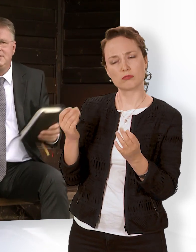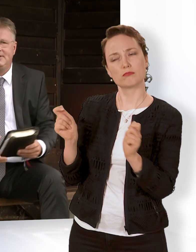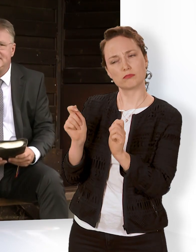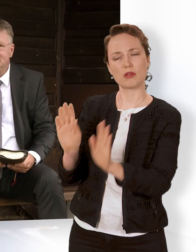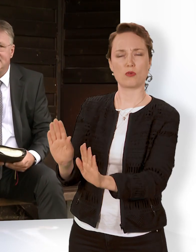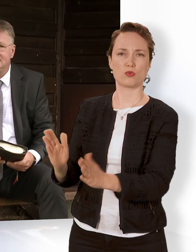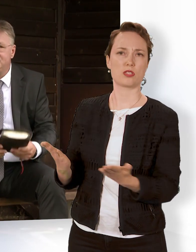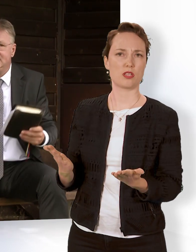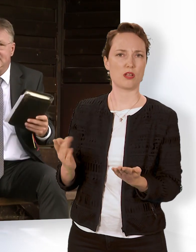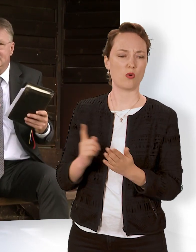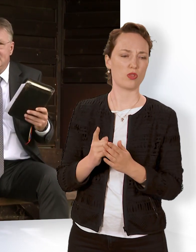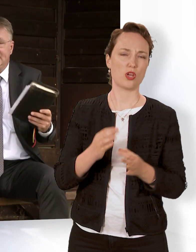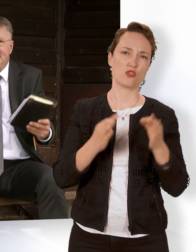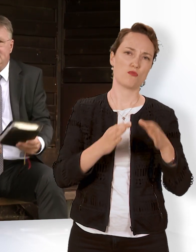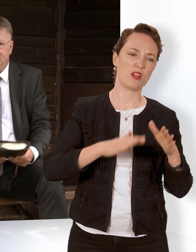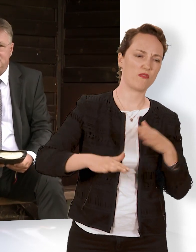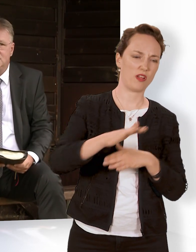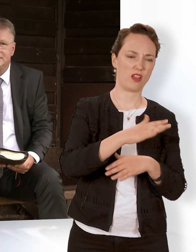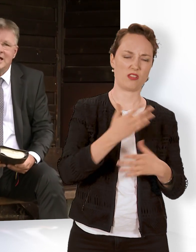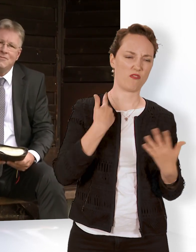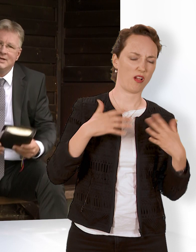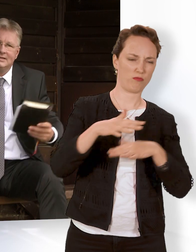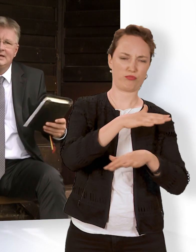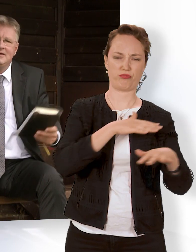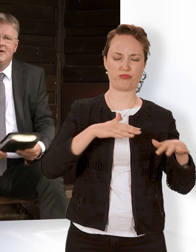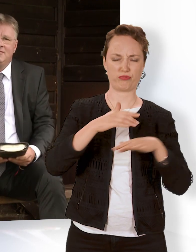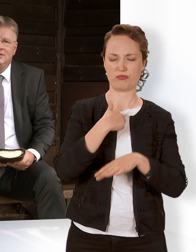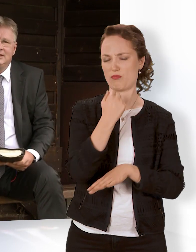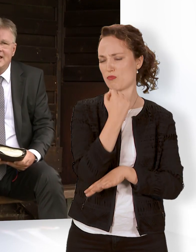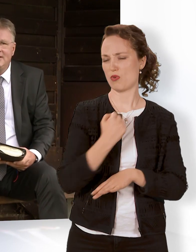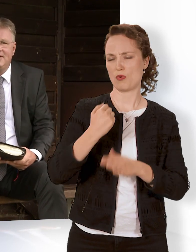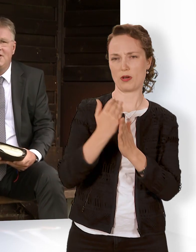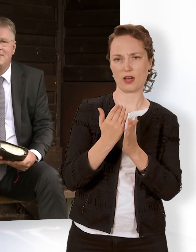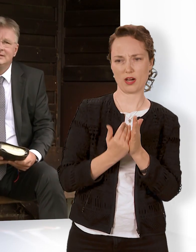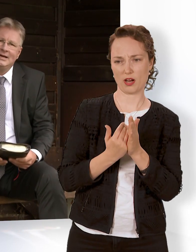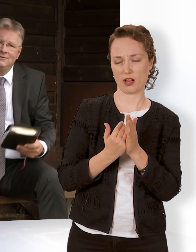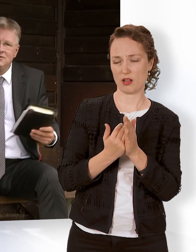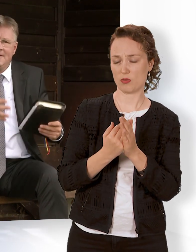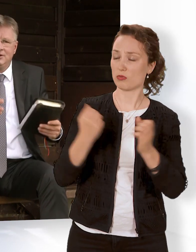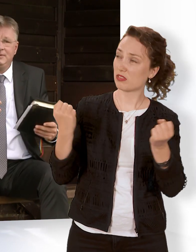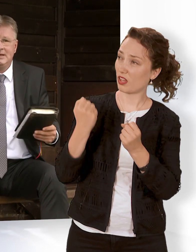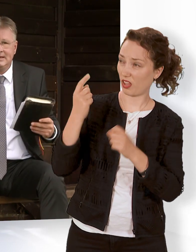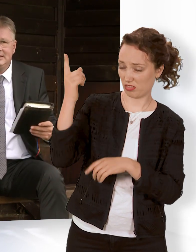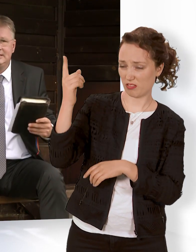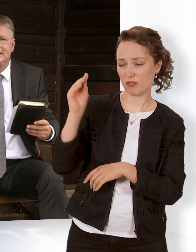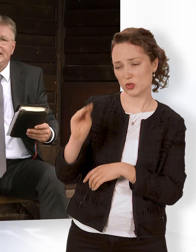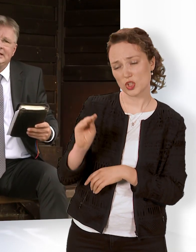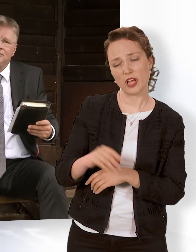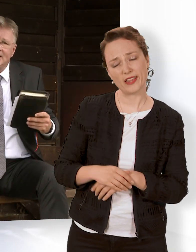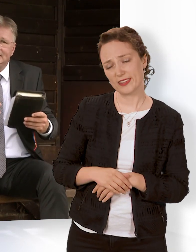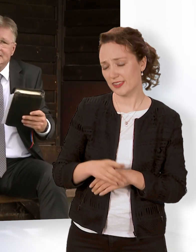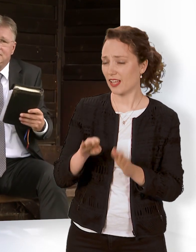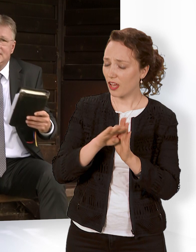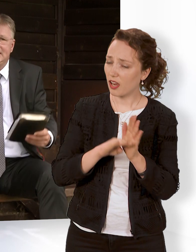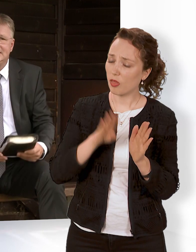auf dem Spielfeld irgendwas, wo Sie gegen Regeln verstoßen haben und der Trainer möchte Ihnen einfach noch einmal sagen, du, spiel nach diesen Regeln